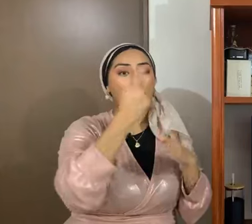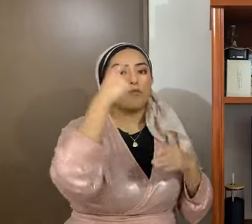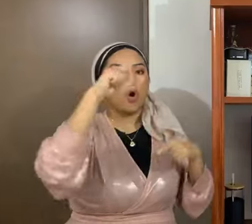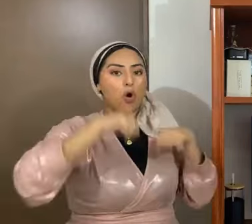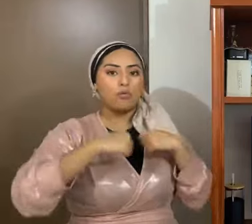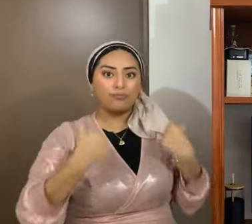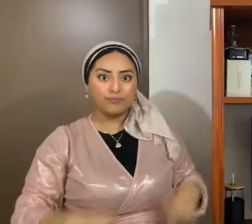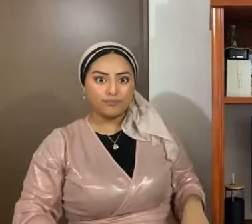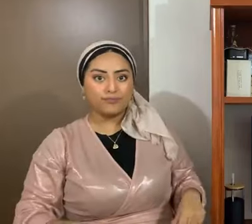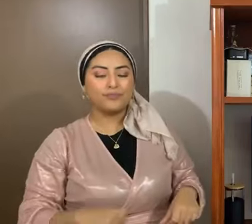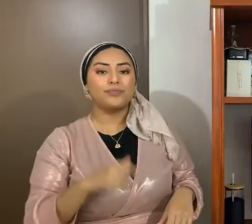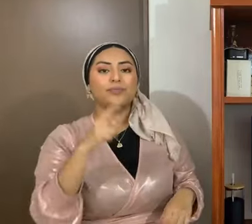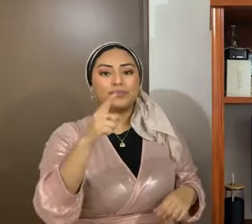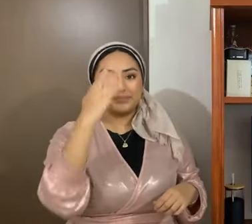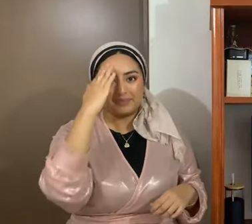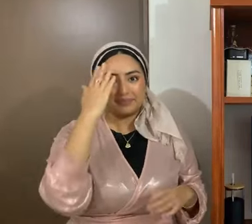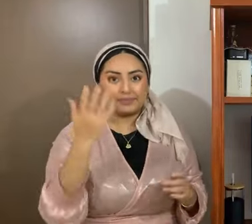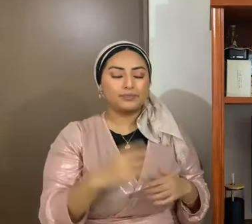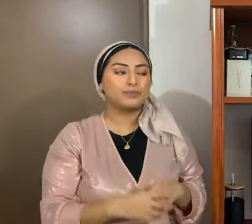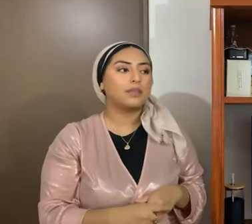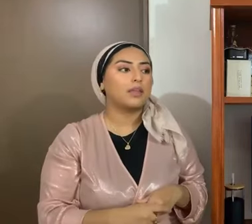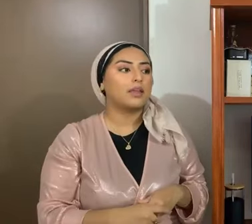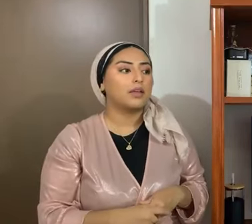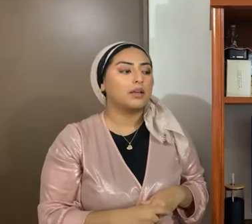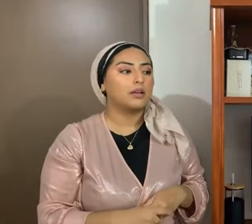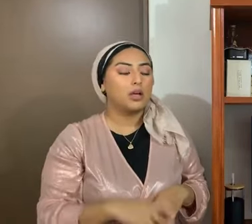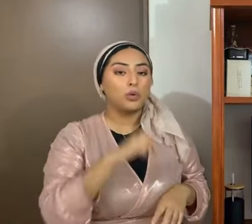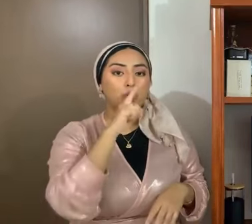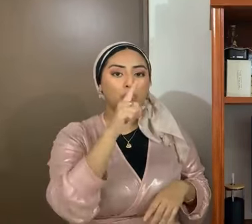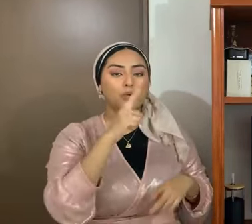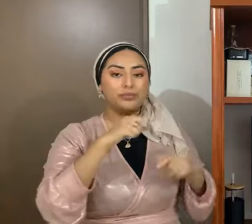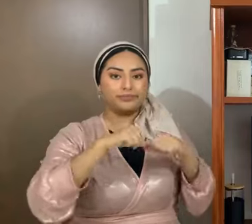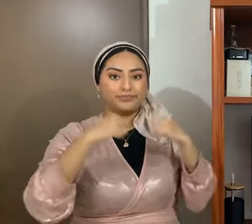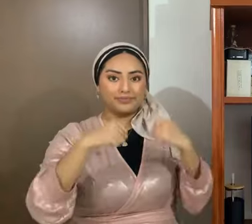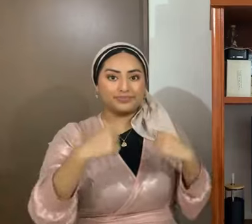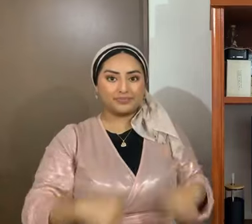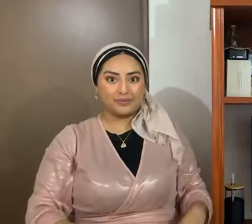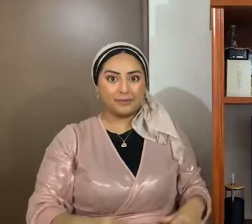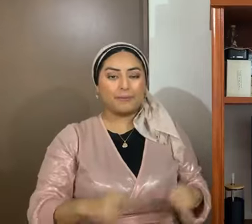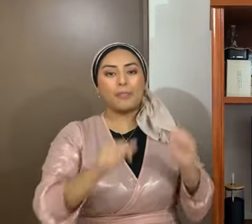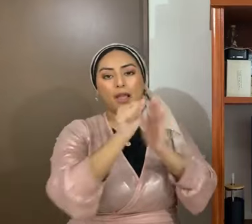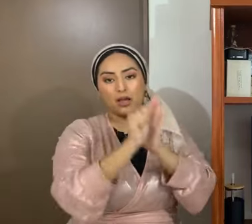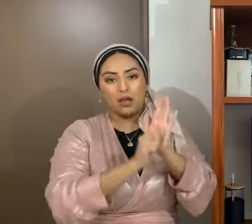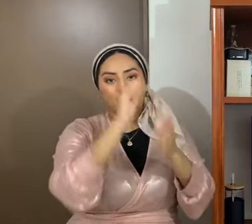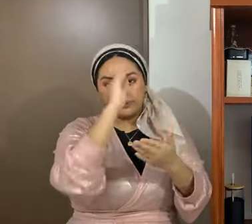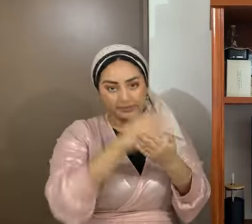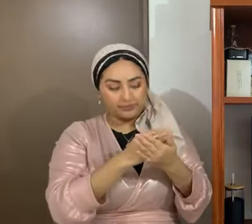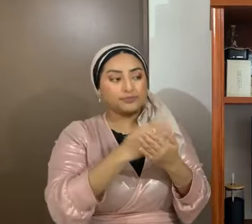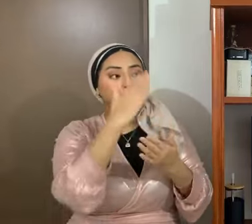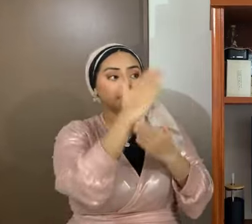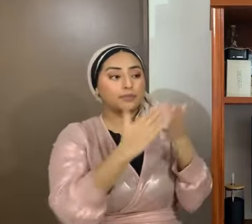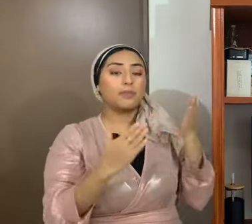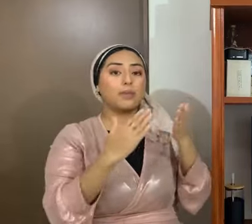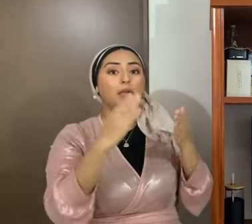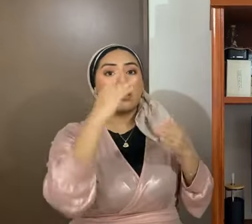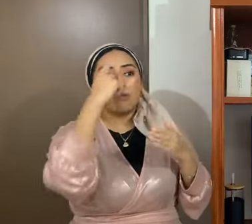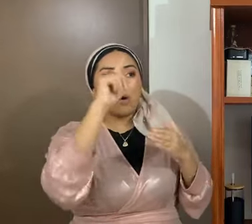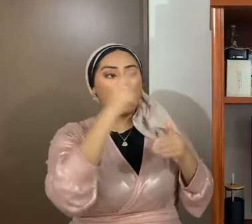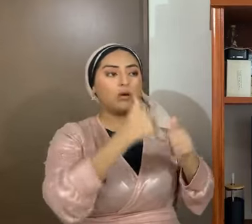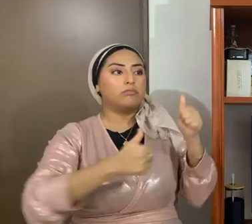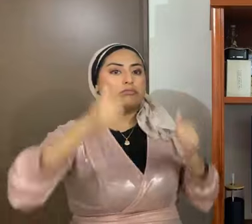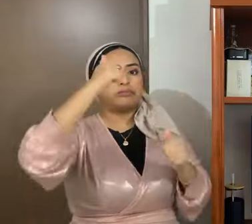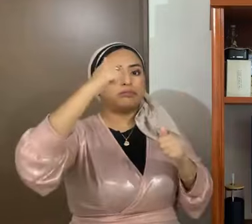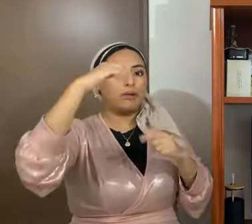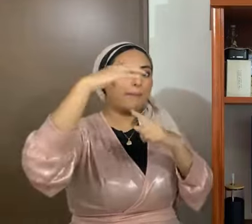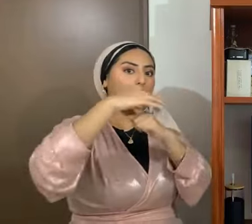es decir, que ustedes los han conocido como sacerdotes, lo correcto es Kohanim, para los siervos de Yahweh. Hay mandamientos para el sumo